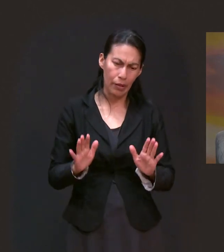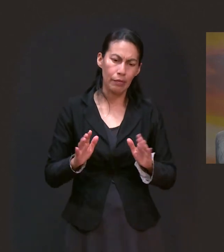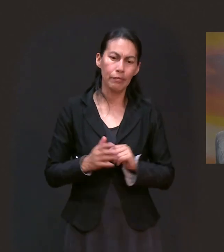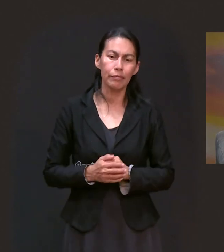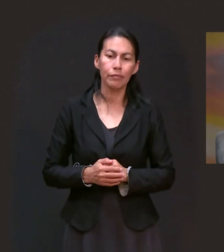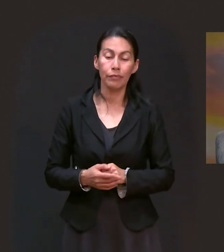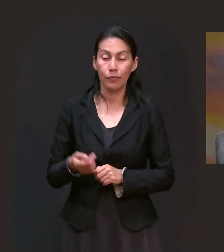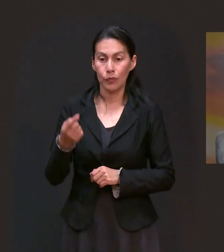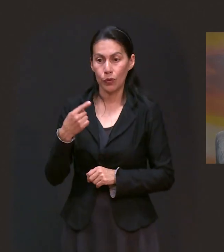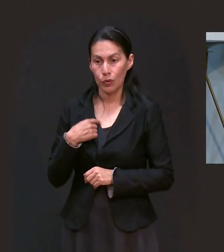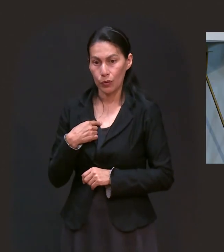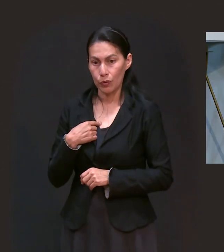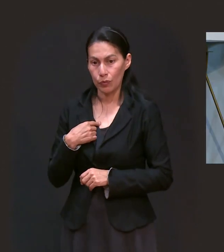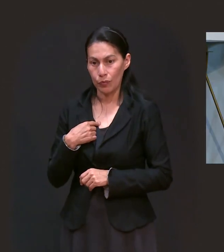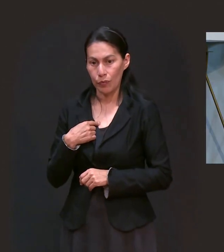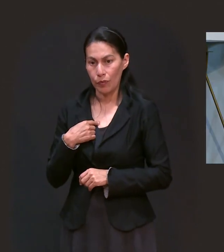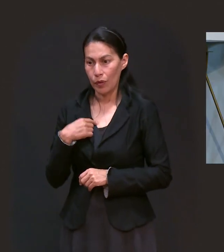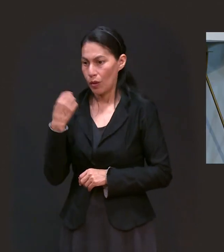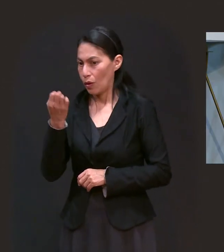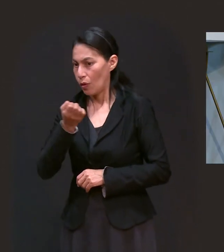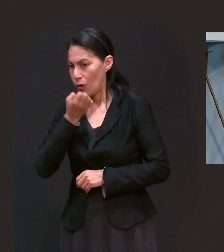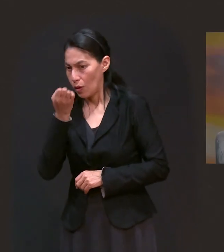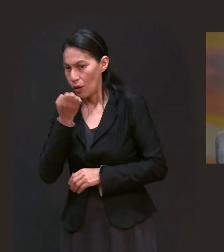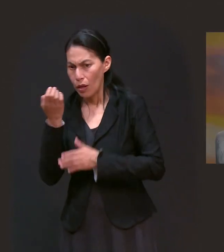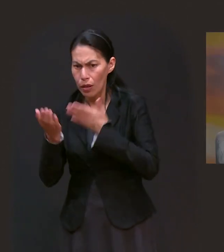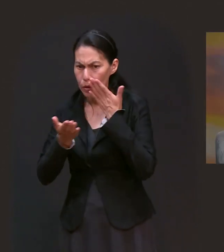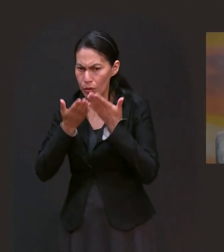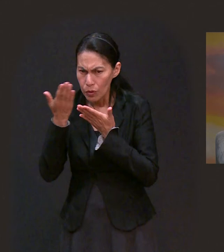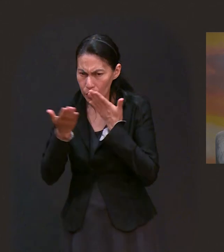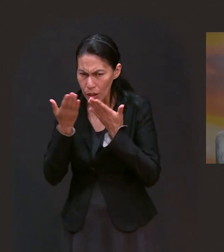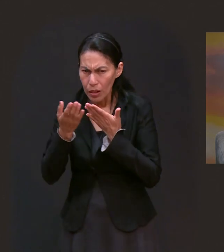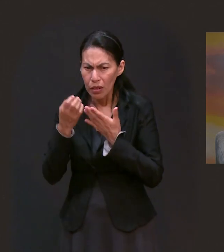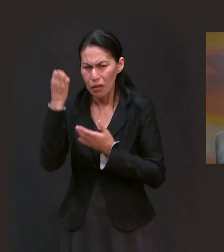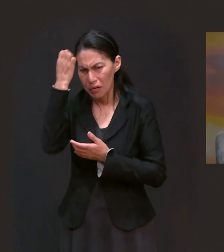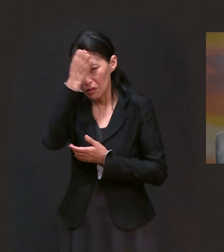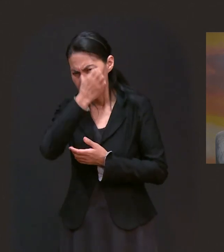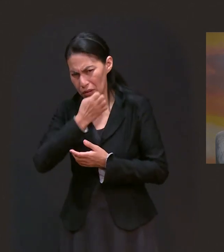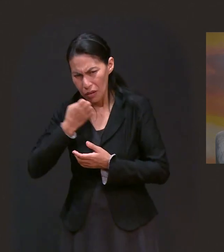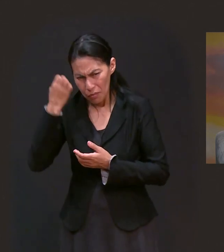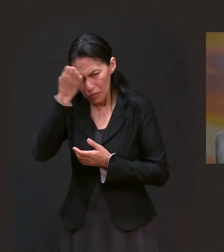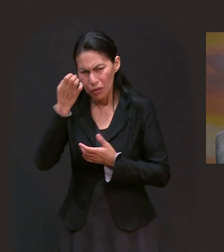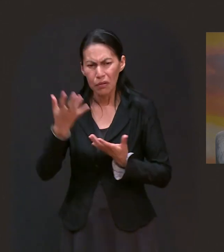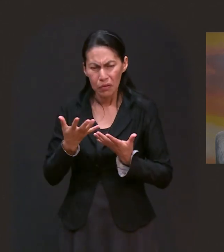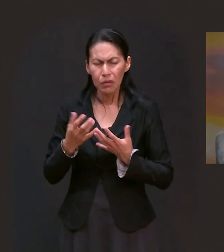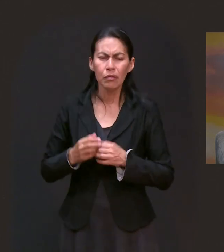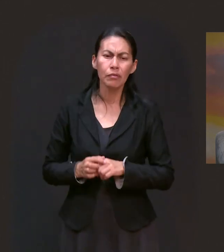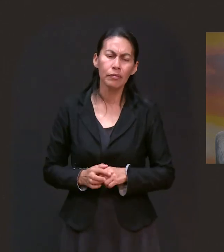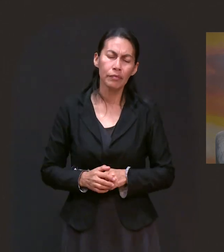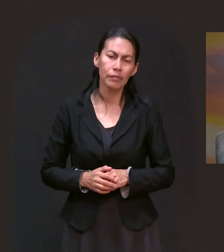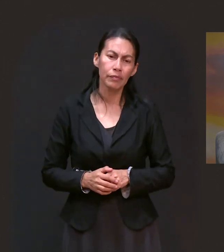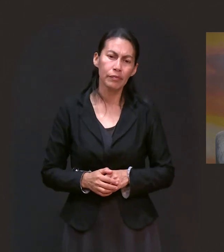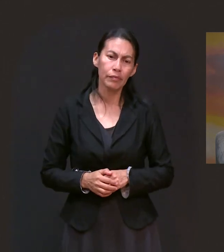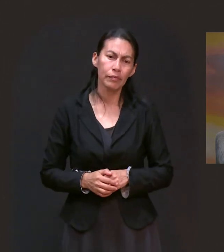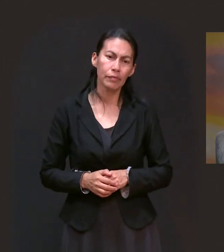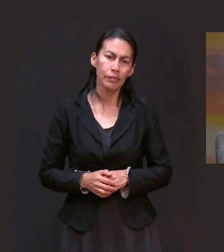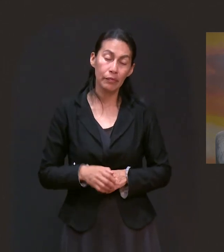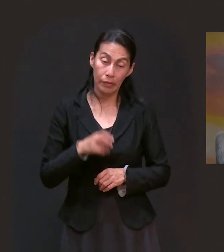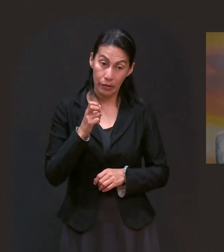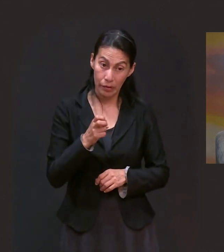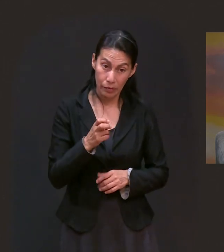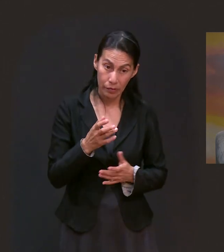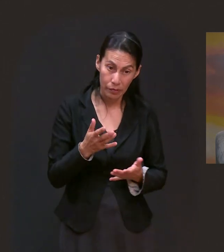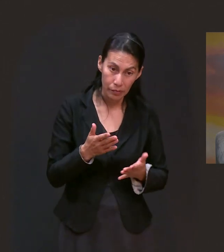ingreso a la residencia se rinde el examen de especialidades para poder ingresar igual que aquí a nivel